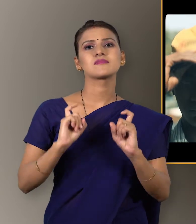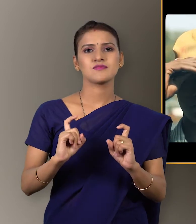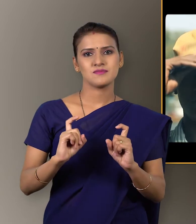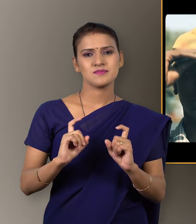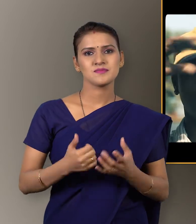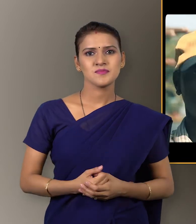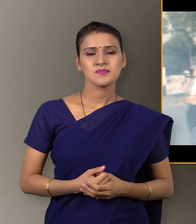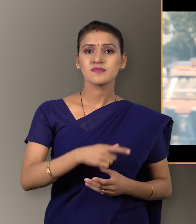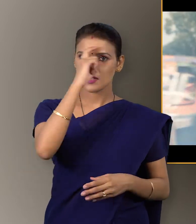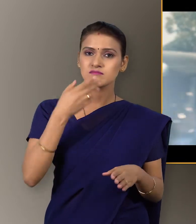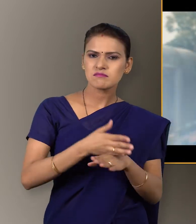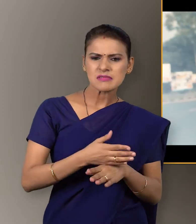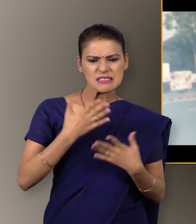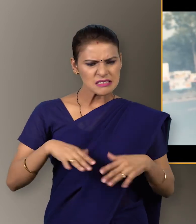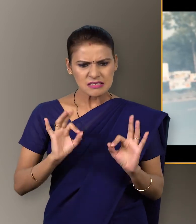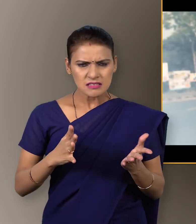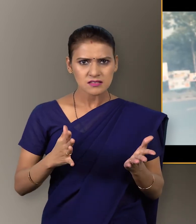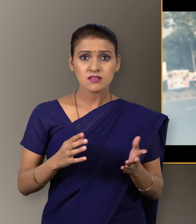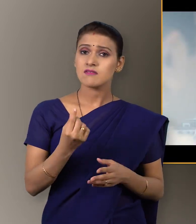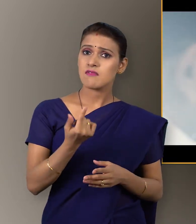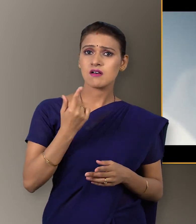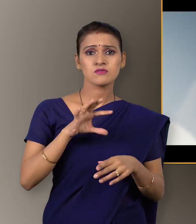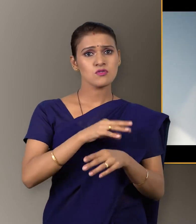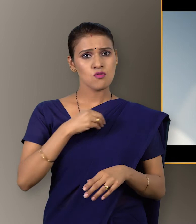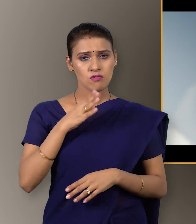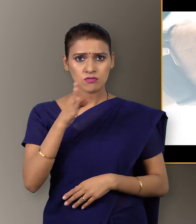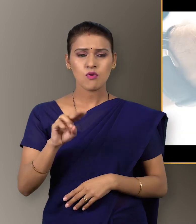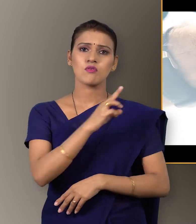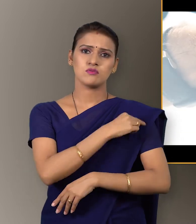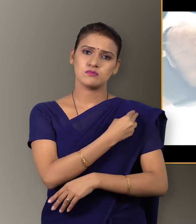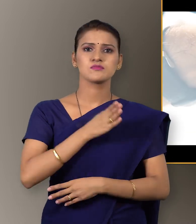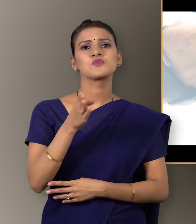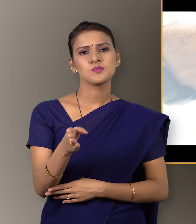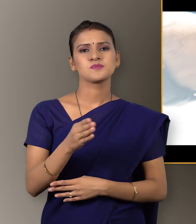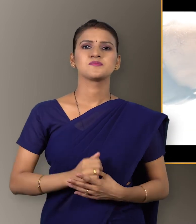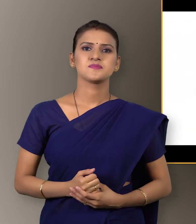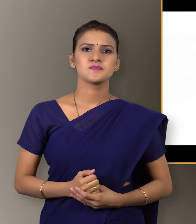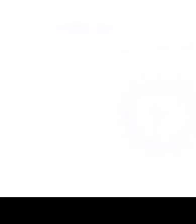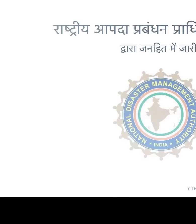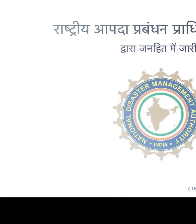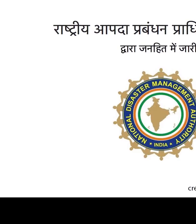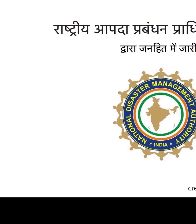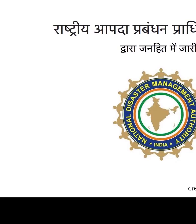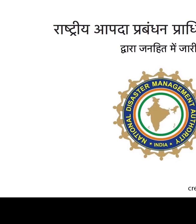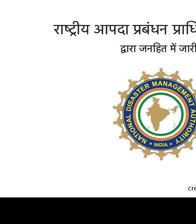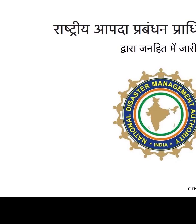रोग थाम ज़रूरी है। गर्मी के गारण तबियत खराब हो, तो तुरंत डॉक्टर या चिकित साले का संपर करें।